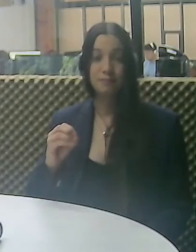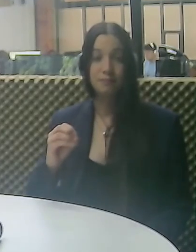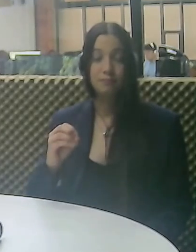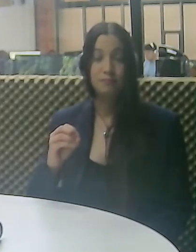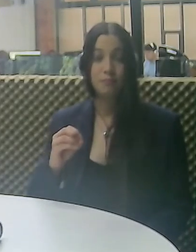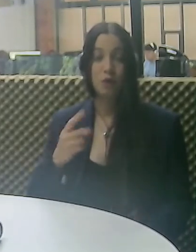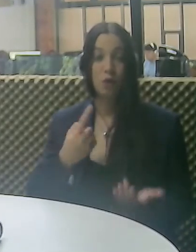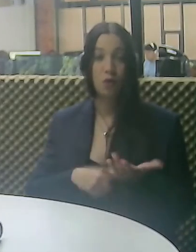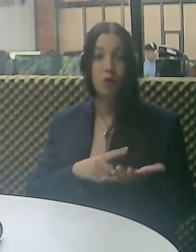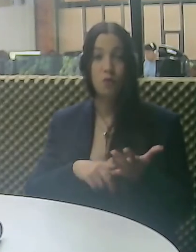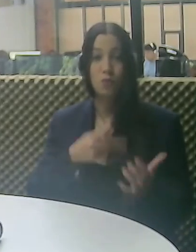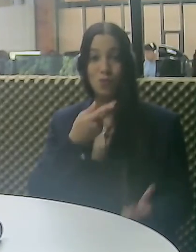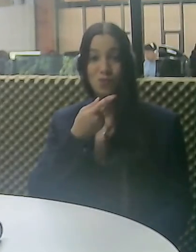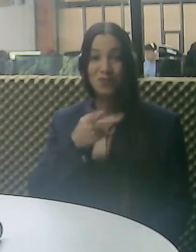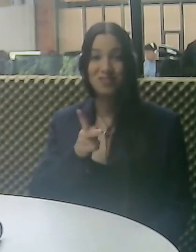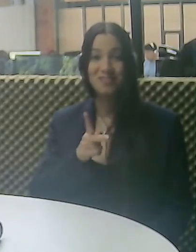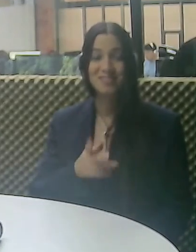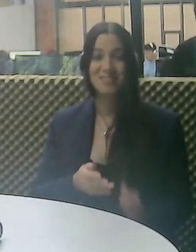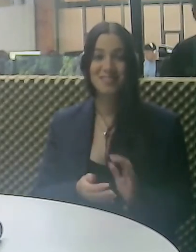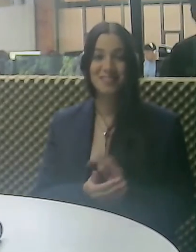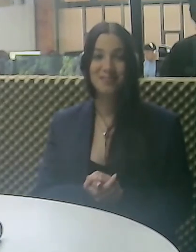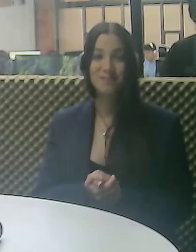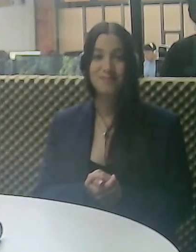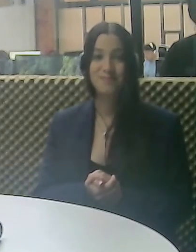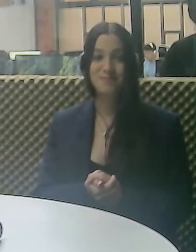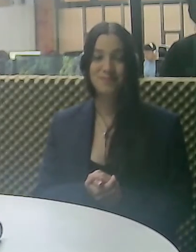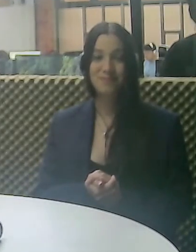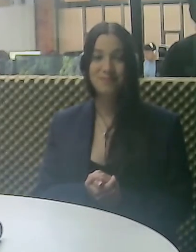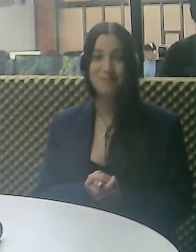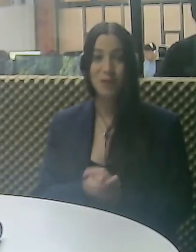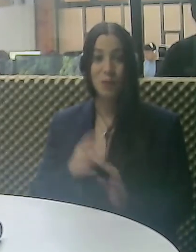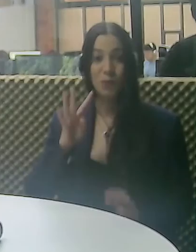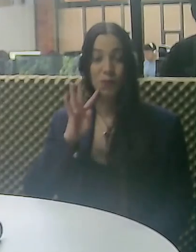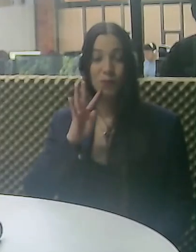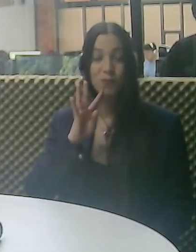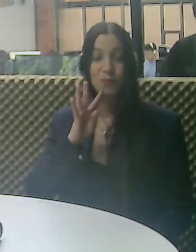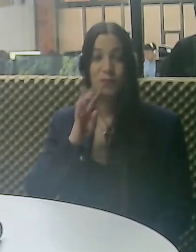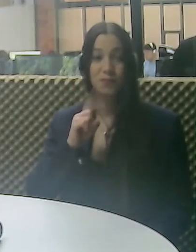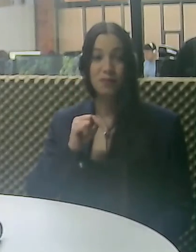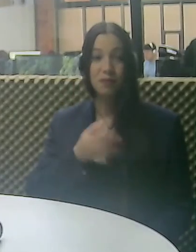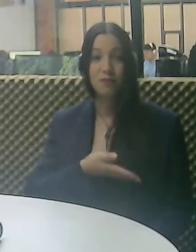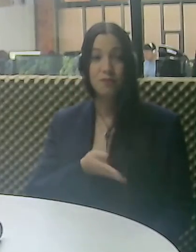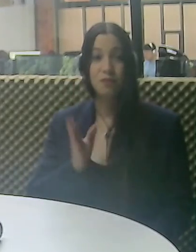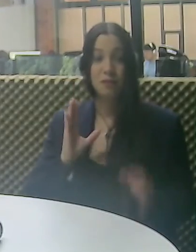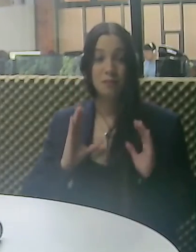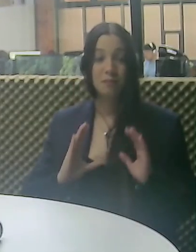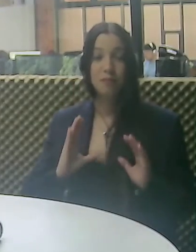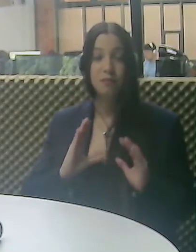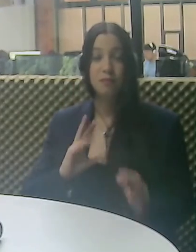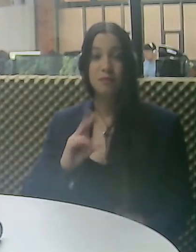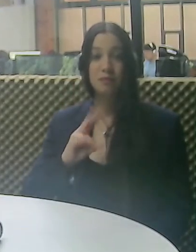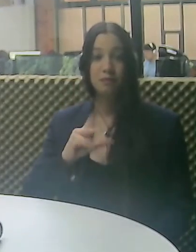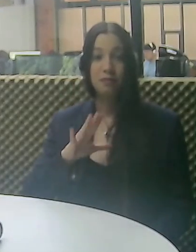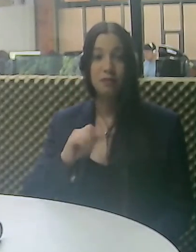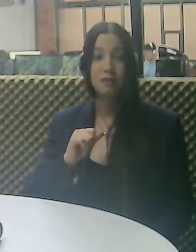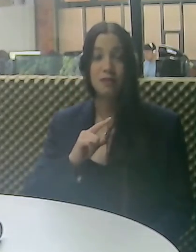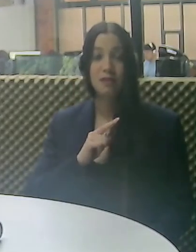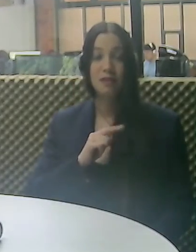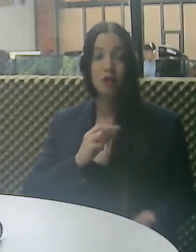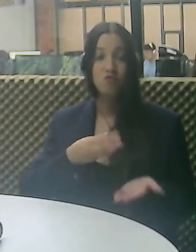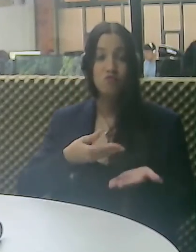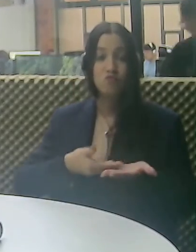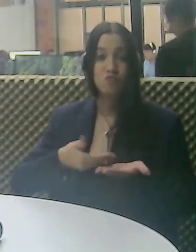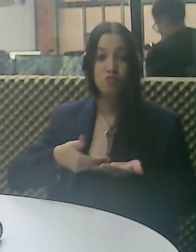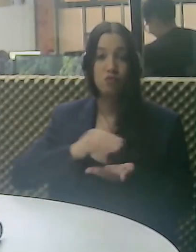3239-6700, e agendar a sua visita. E nesta quarta-feira, quem for até a Praça Cívica pode encontrar